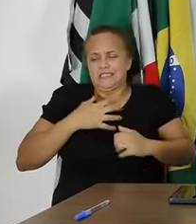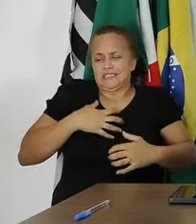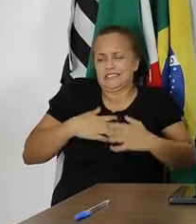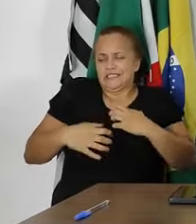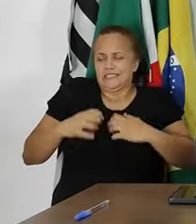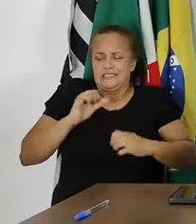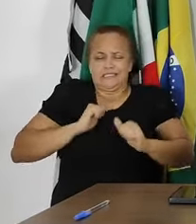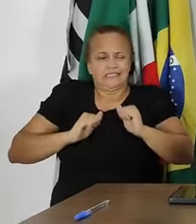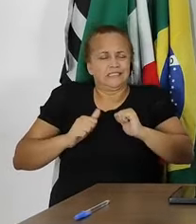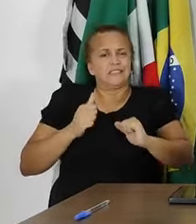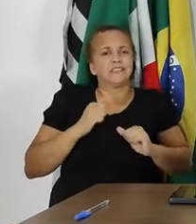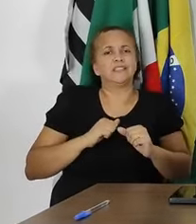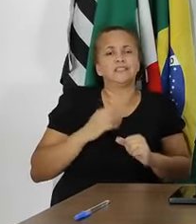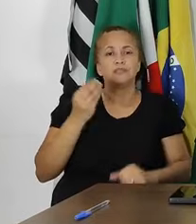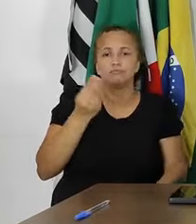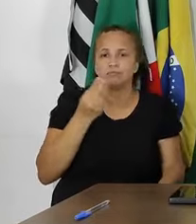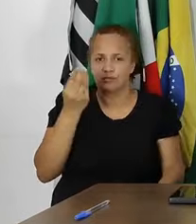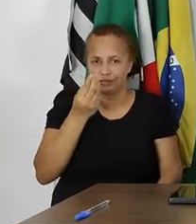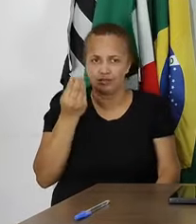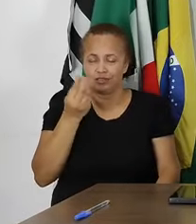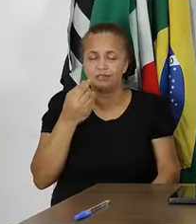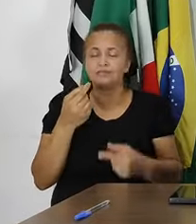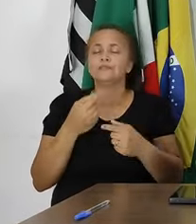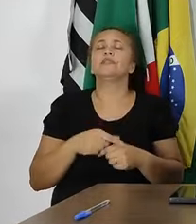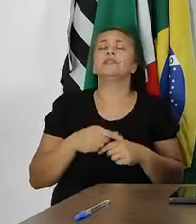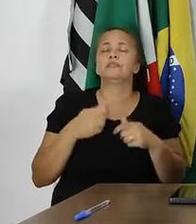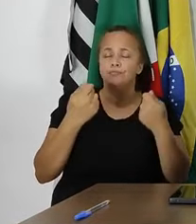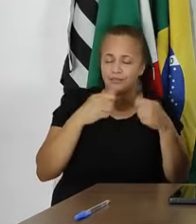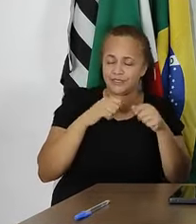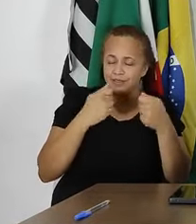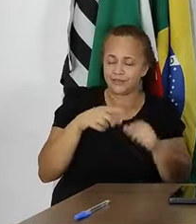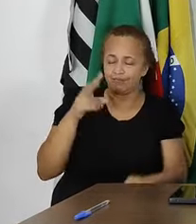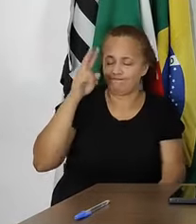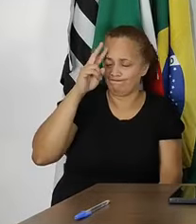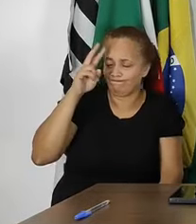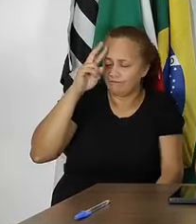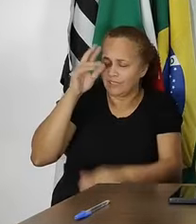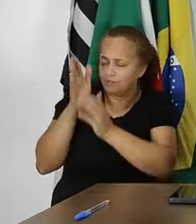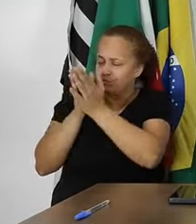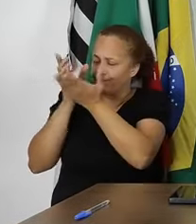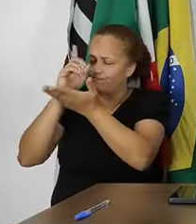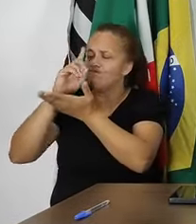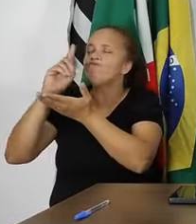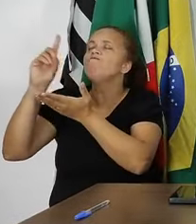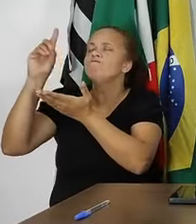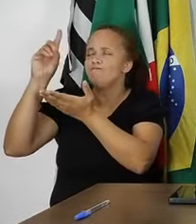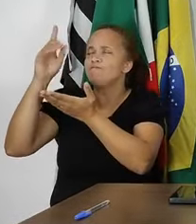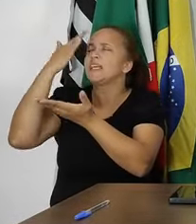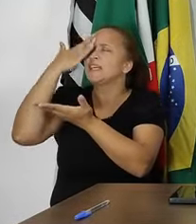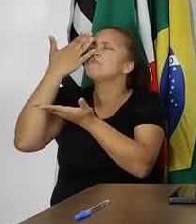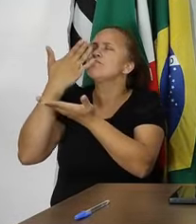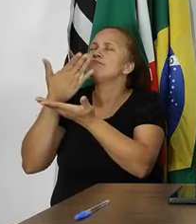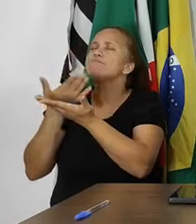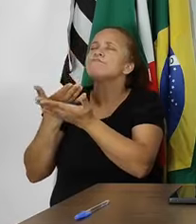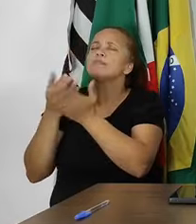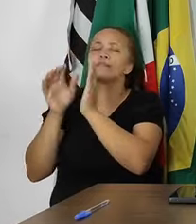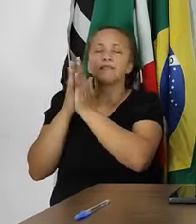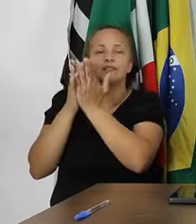situações, quando na verdade nós deveríamos ter uma mente firmada na palavra confiar no que está escrito,